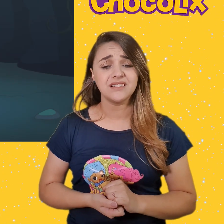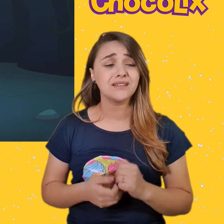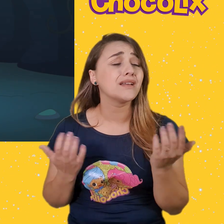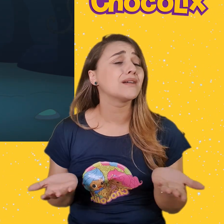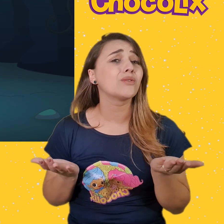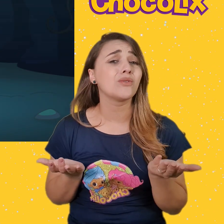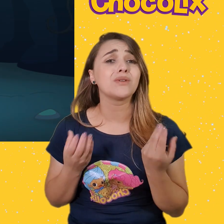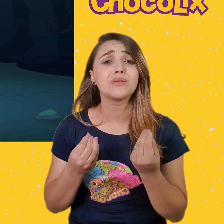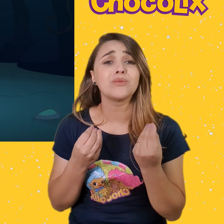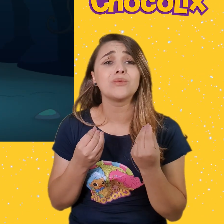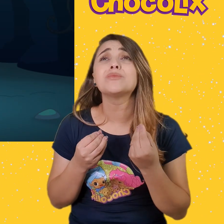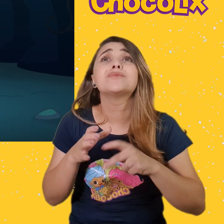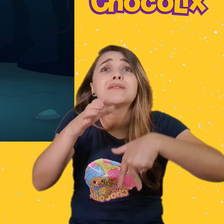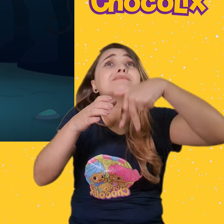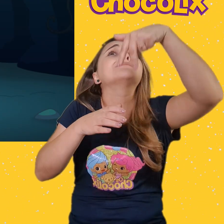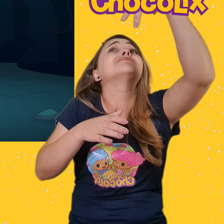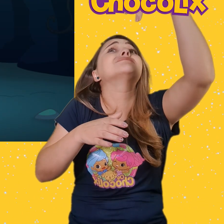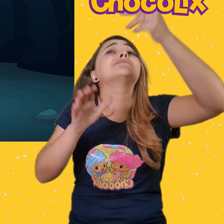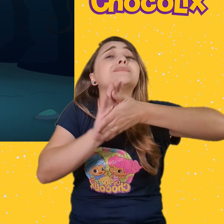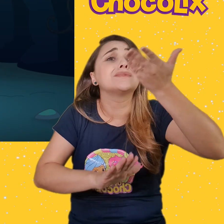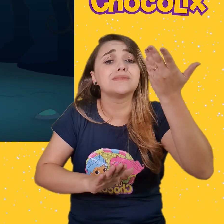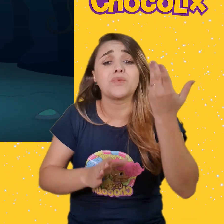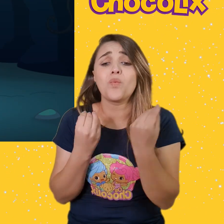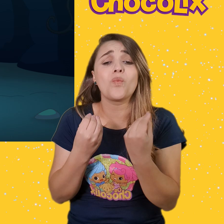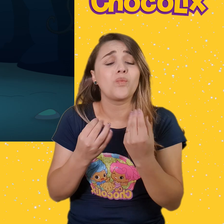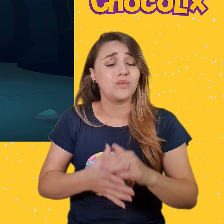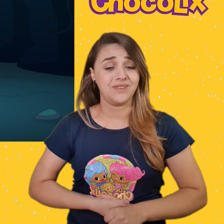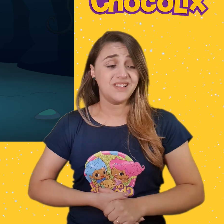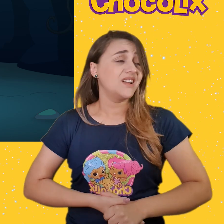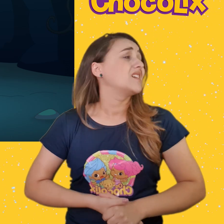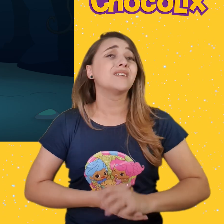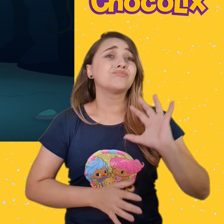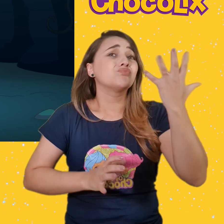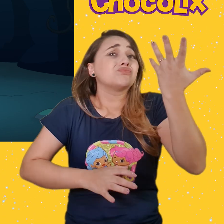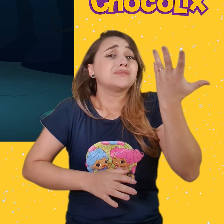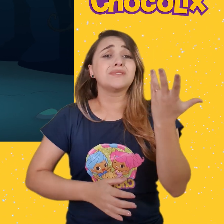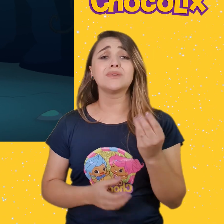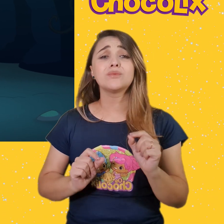E agora? Como a gente vai sair daqui? Ai, o que mais falta acontecer?